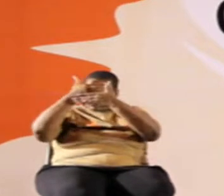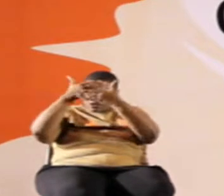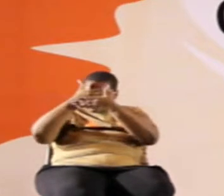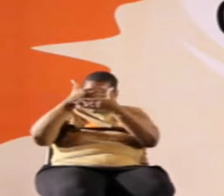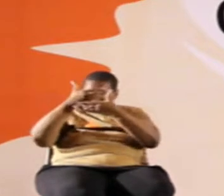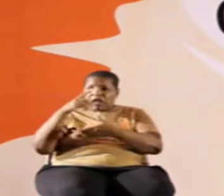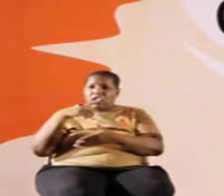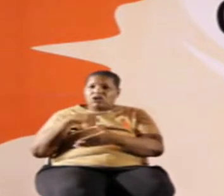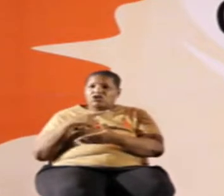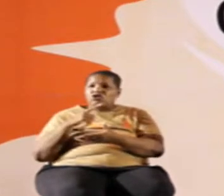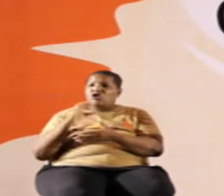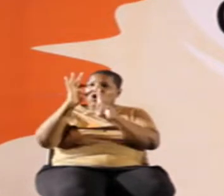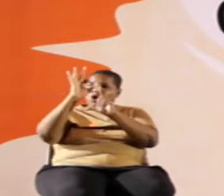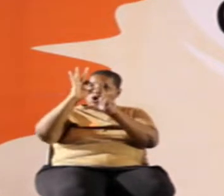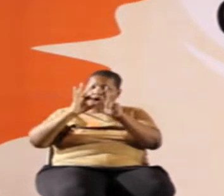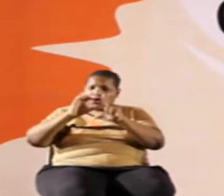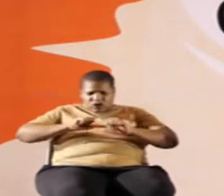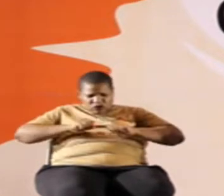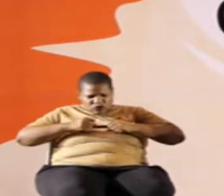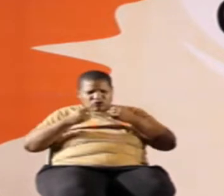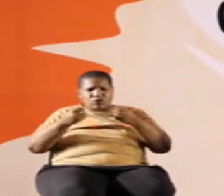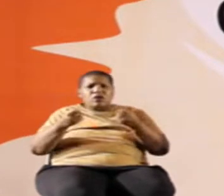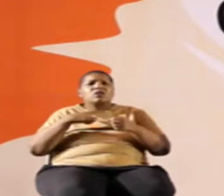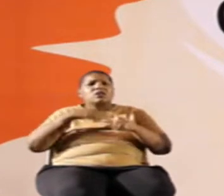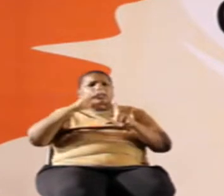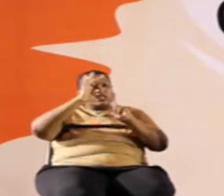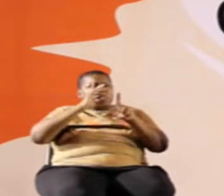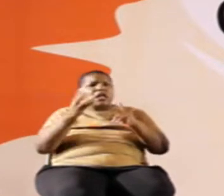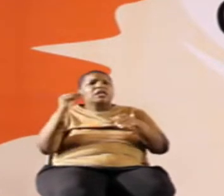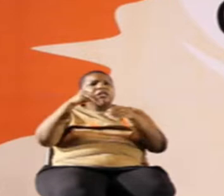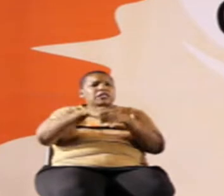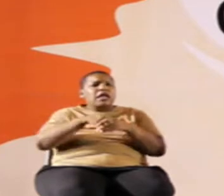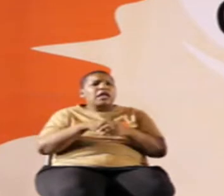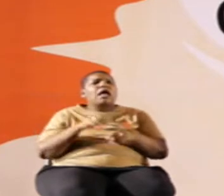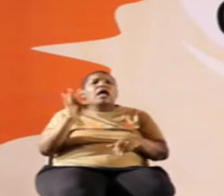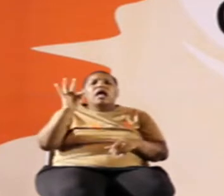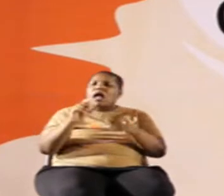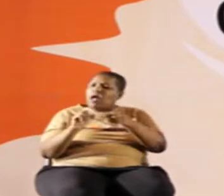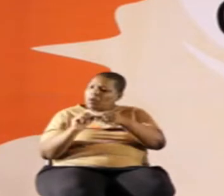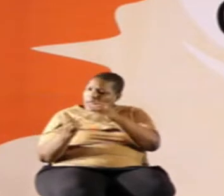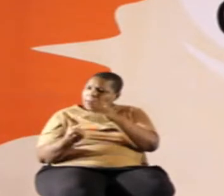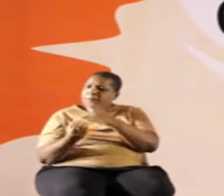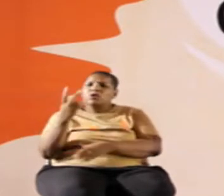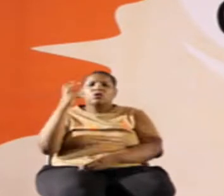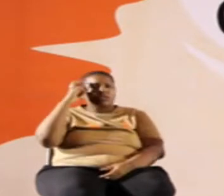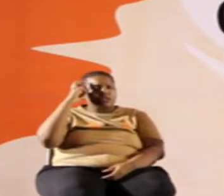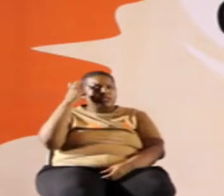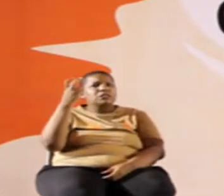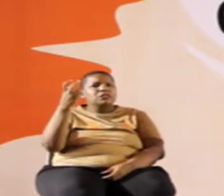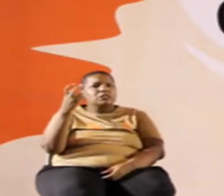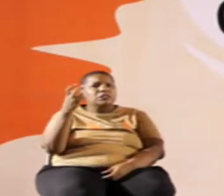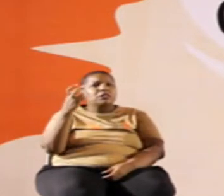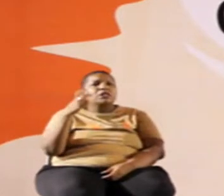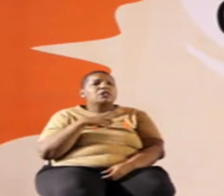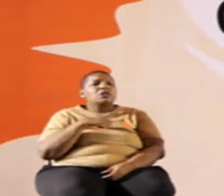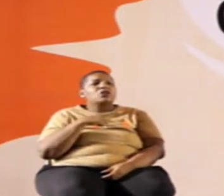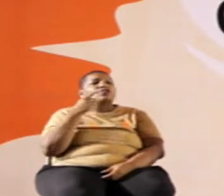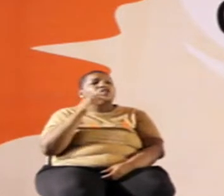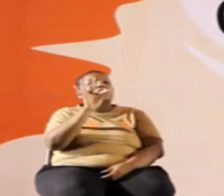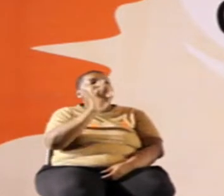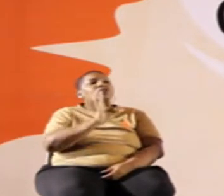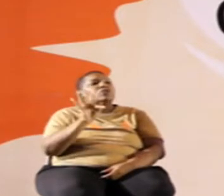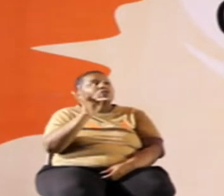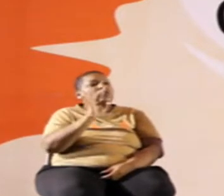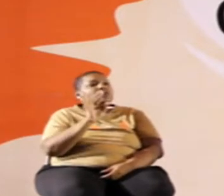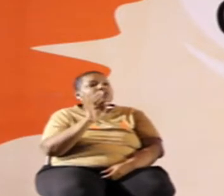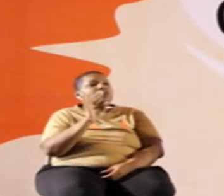conquistou cotas, a gente fez um esforço antes das cotas de botar negros na universidade para produzir intelectualmente, e a academia